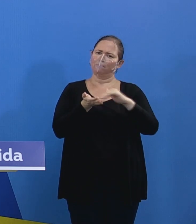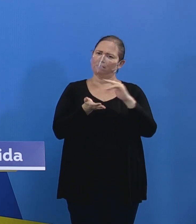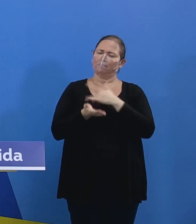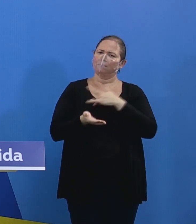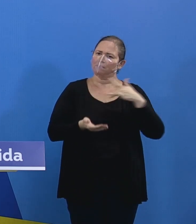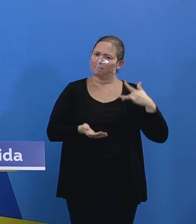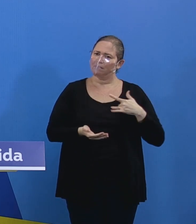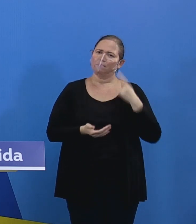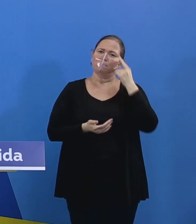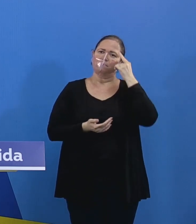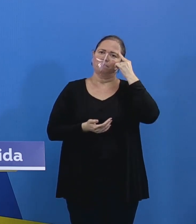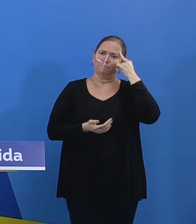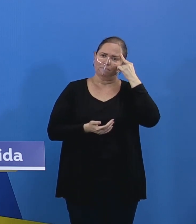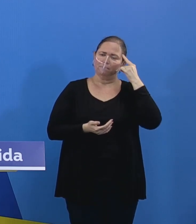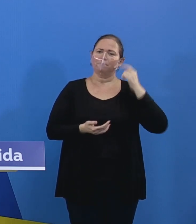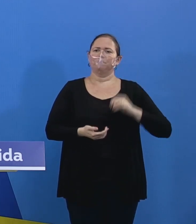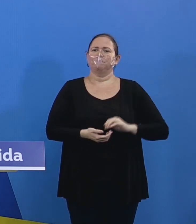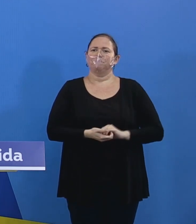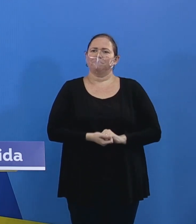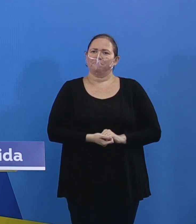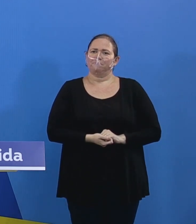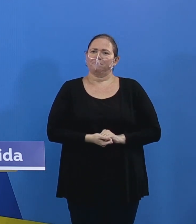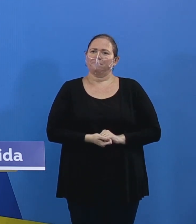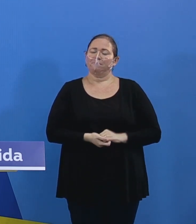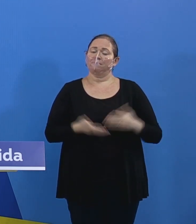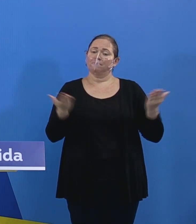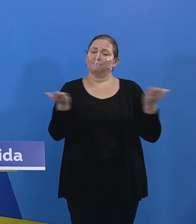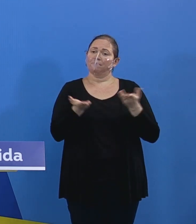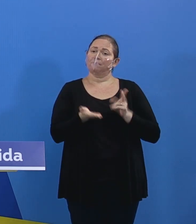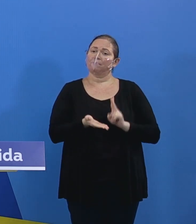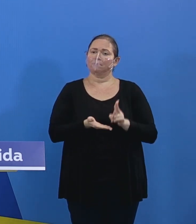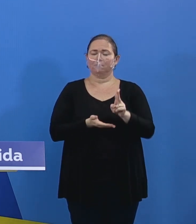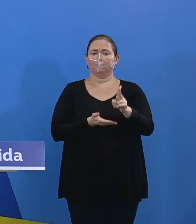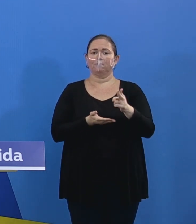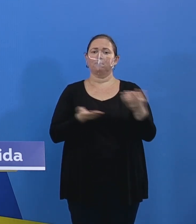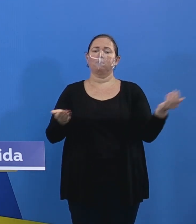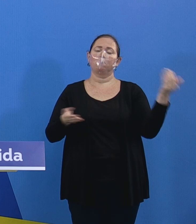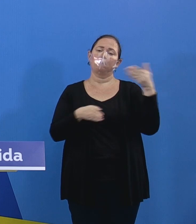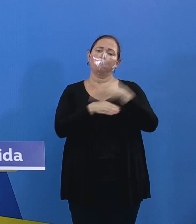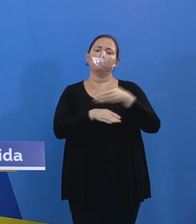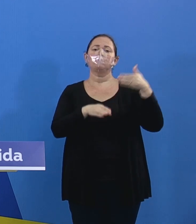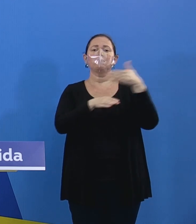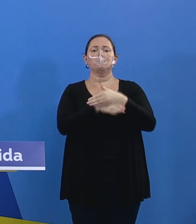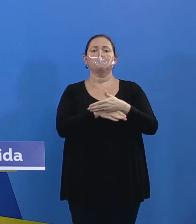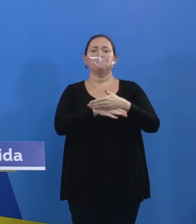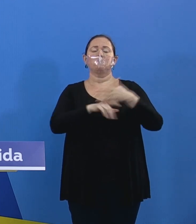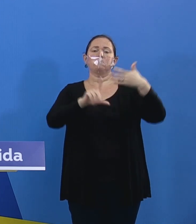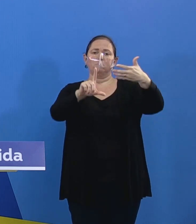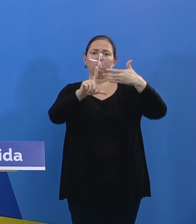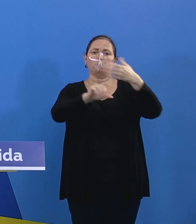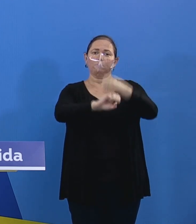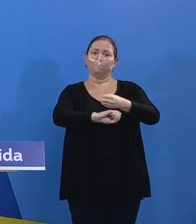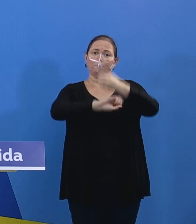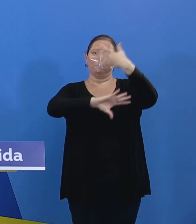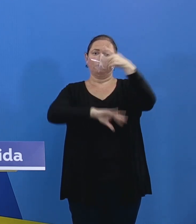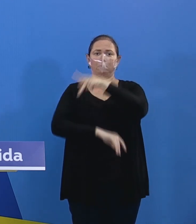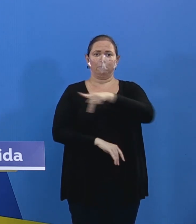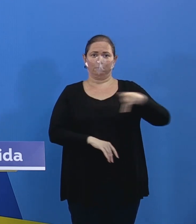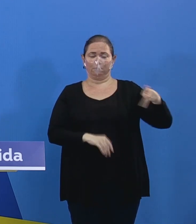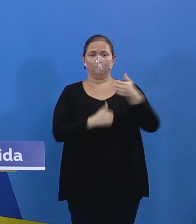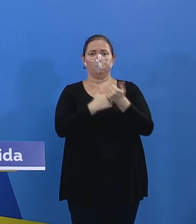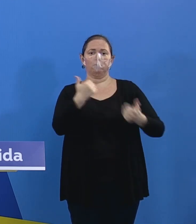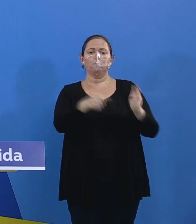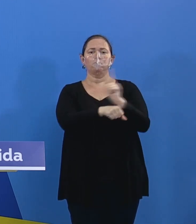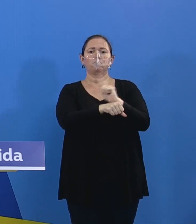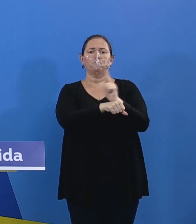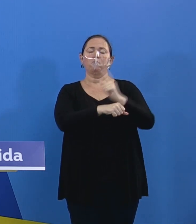Correia, secretário municipal de Saúde. Dando sequência, temos agora a participação por teleconferência do presidente do Conselho